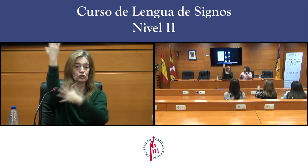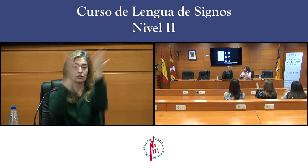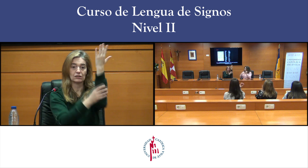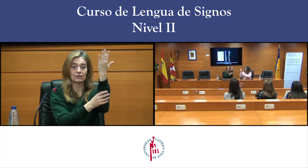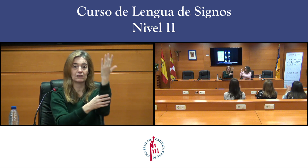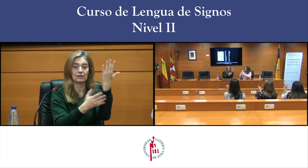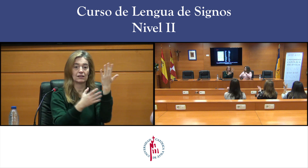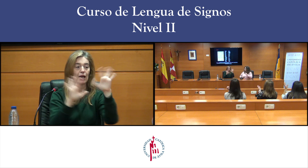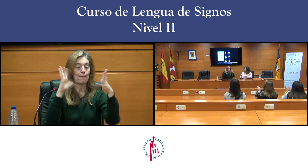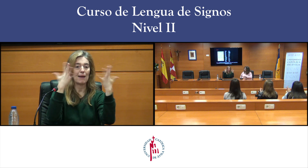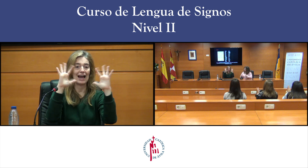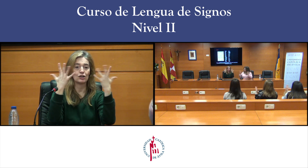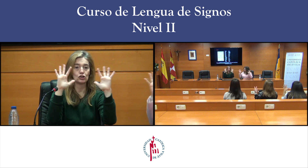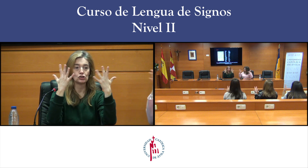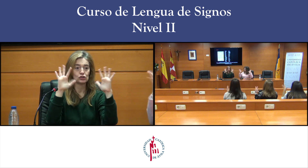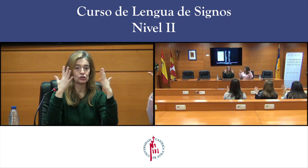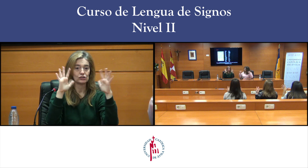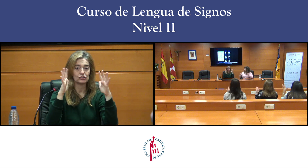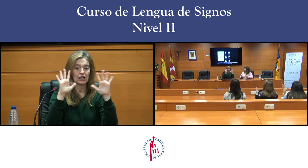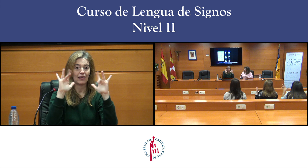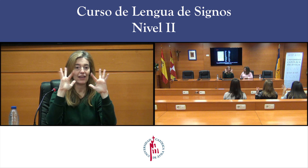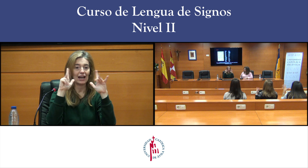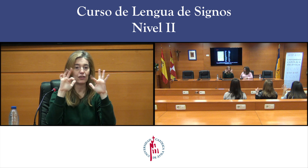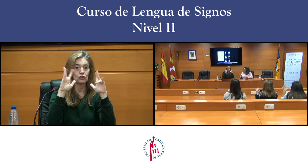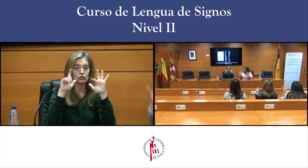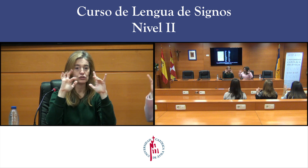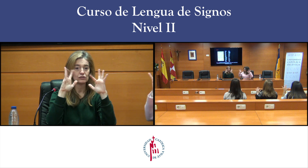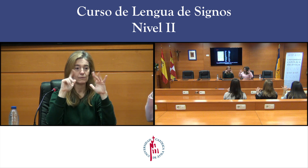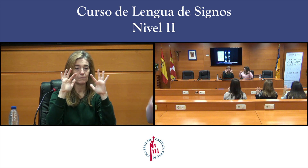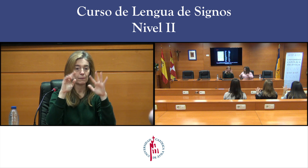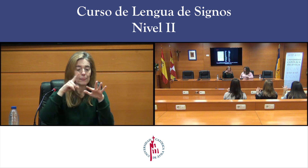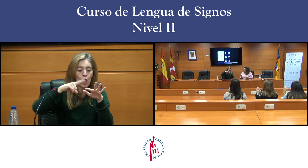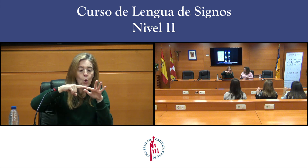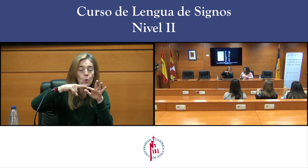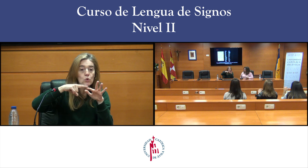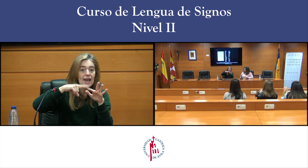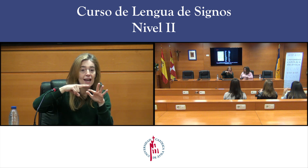brazos manos dedos uñas